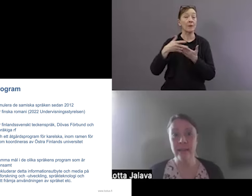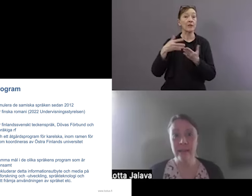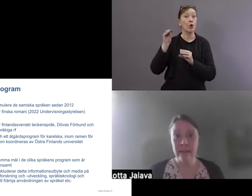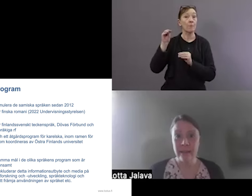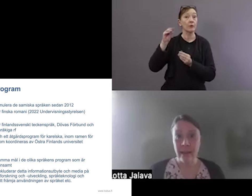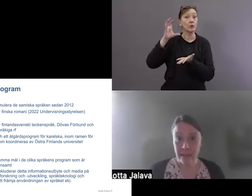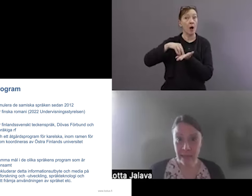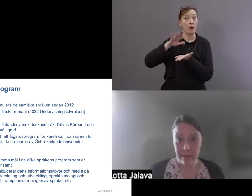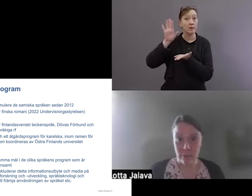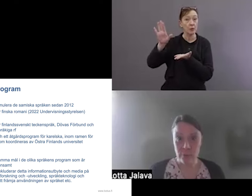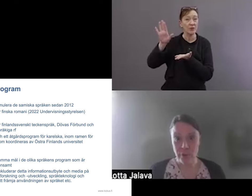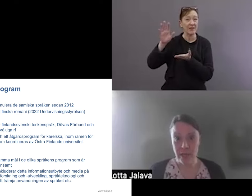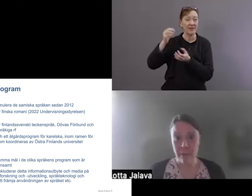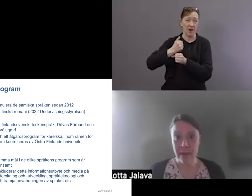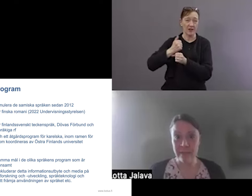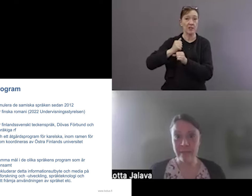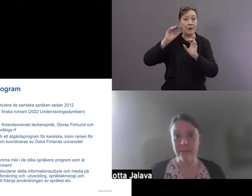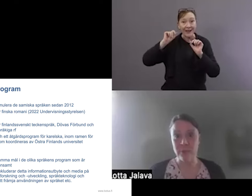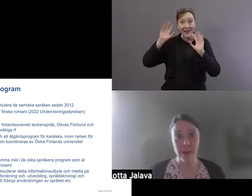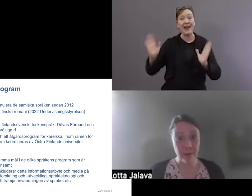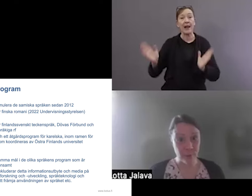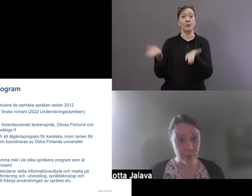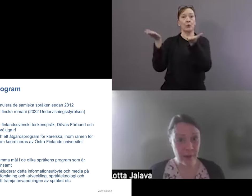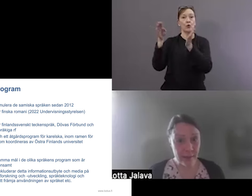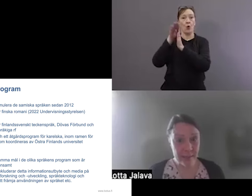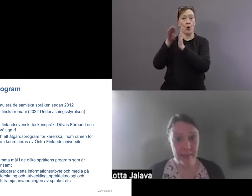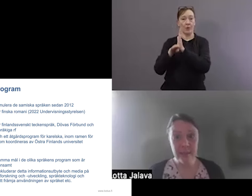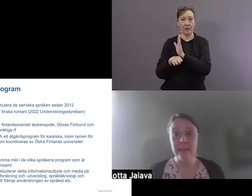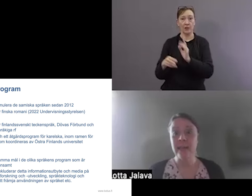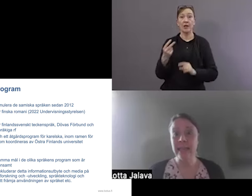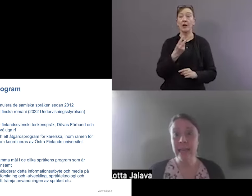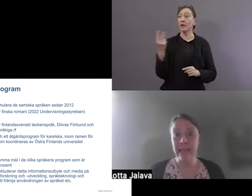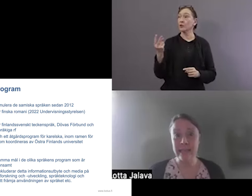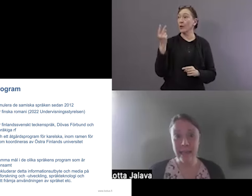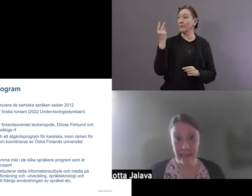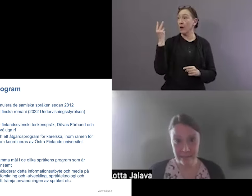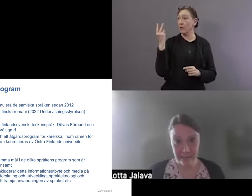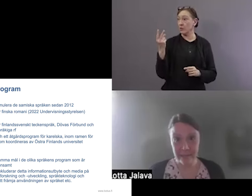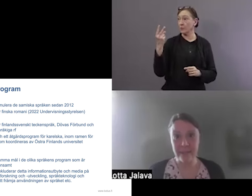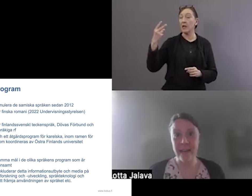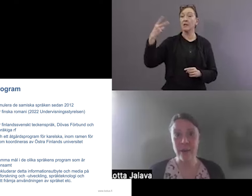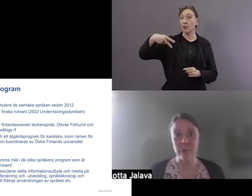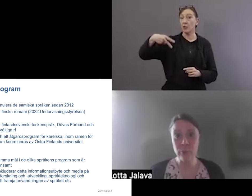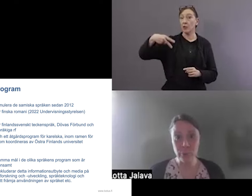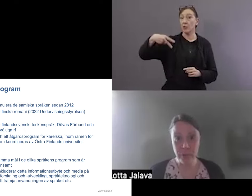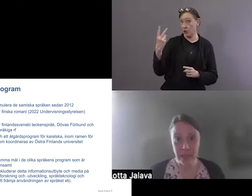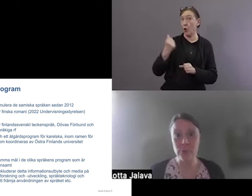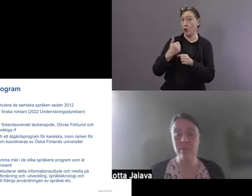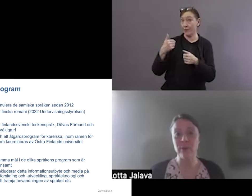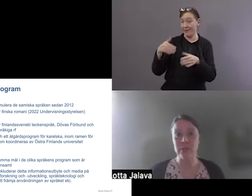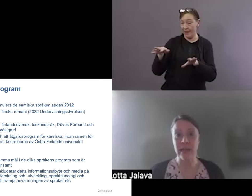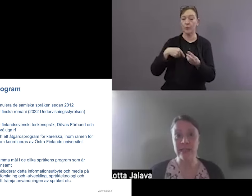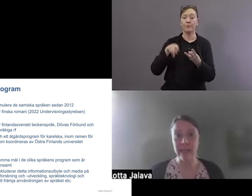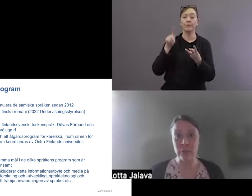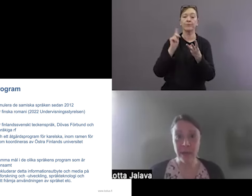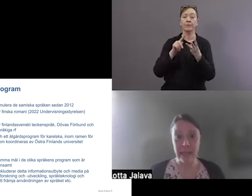Opetushallituksen laatima elvytysohjelma vuonna 2022. Ja tällä hetkellä tänään kuultukin